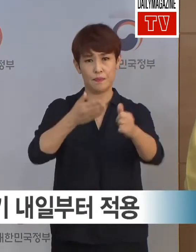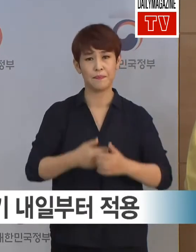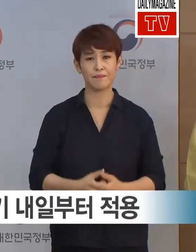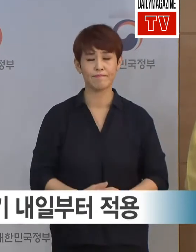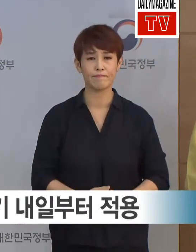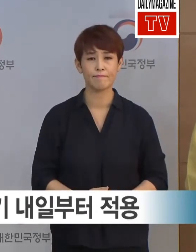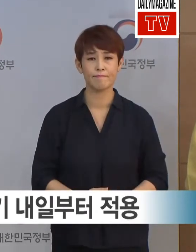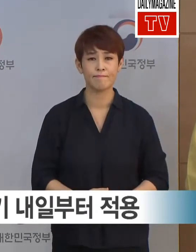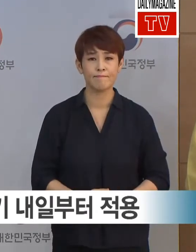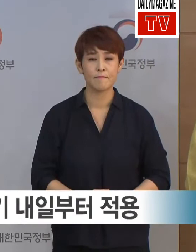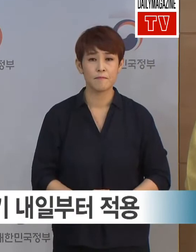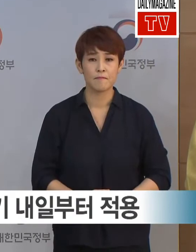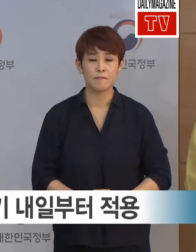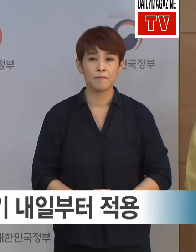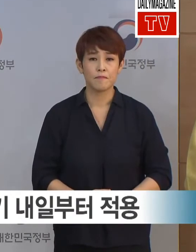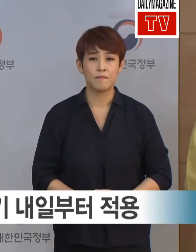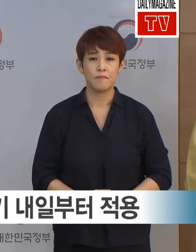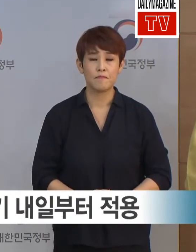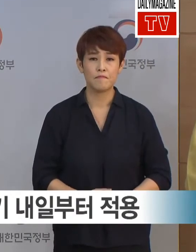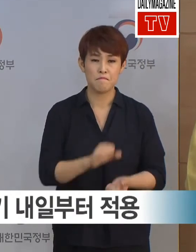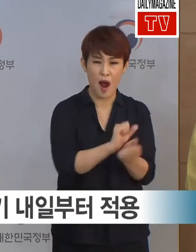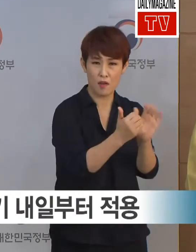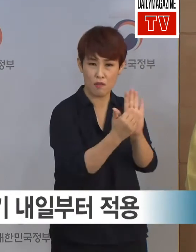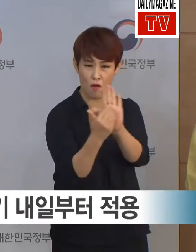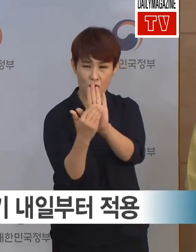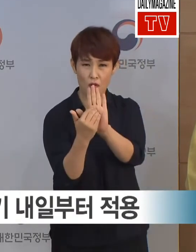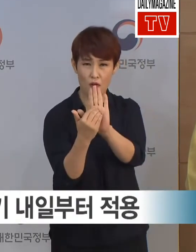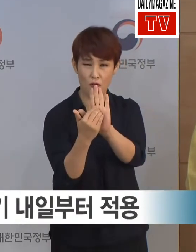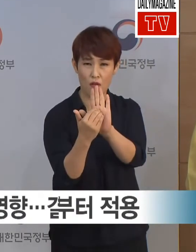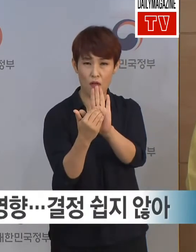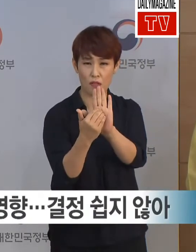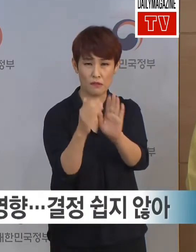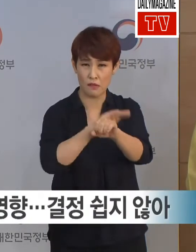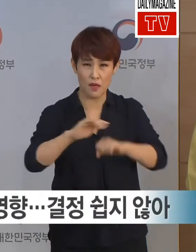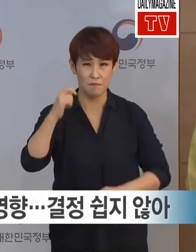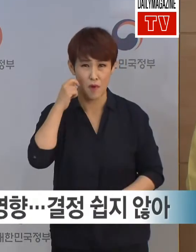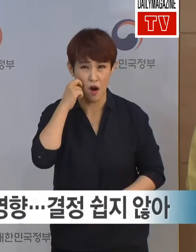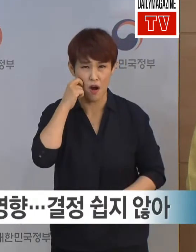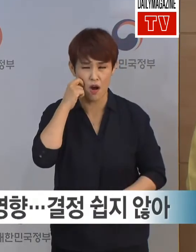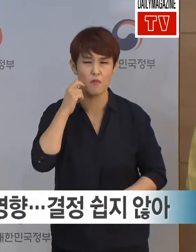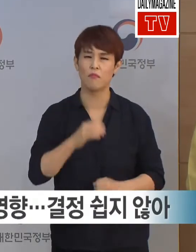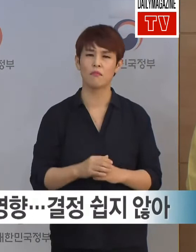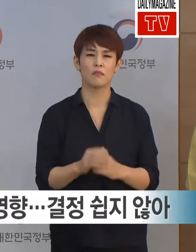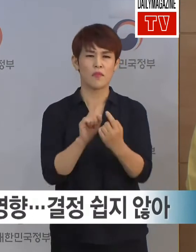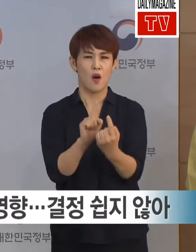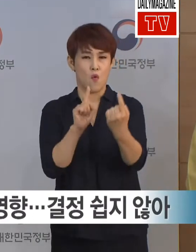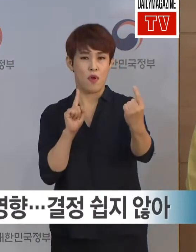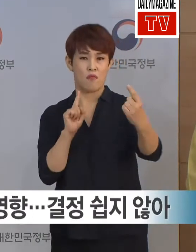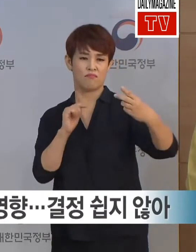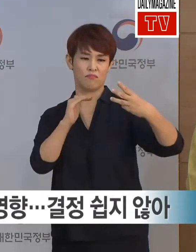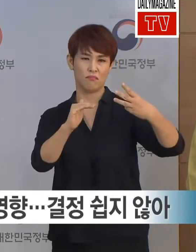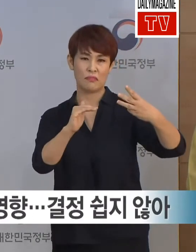부탁드립니다. 지금 방역망의 통제력을 회복하지 못한다면 사회적 거리두기